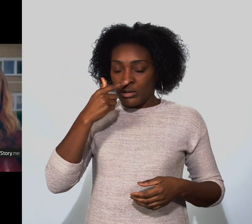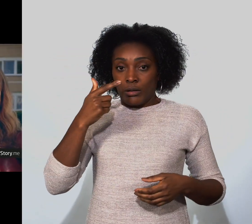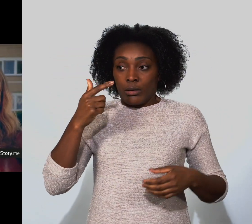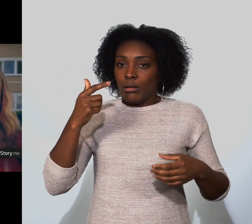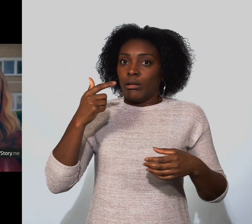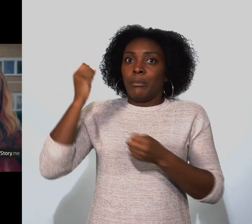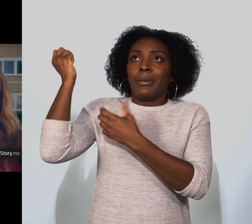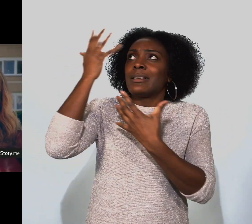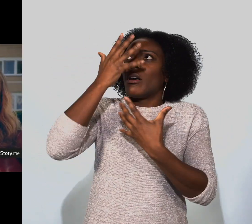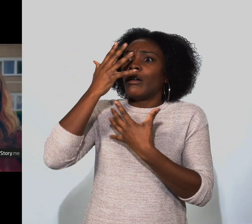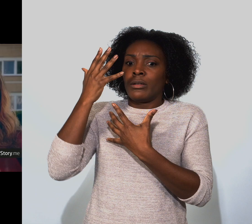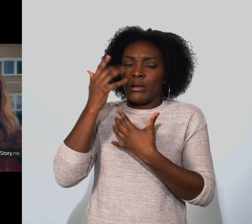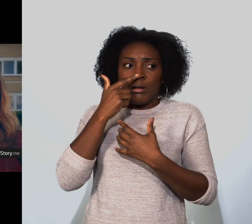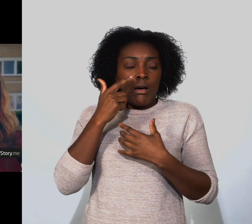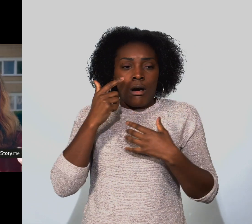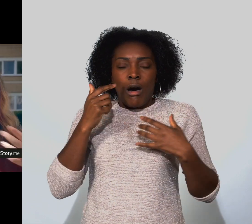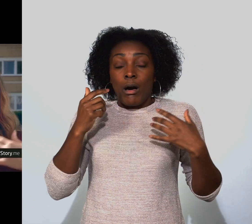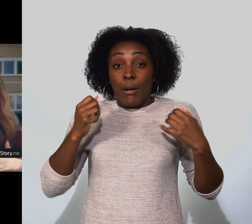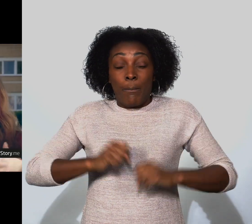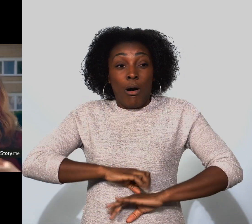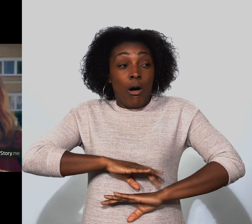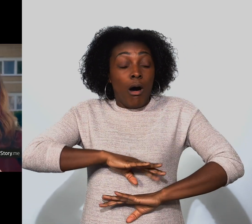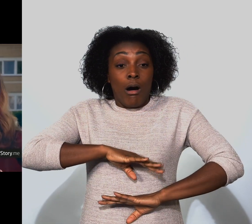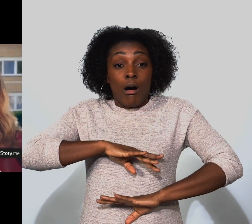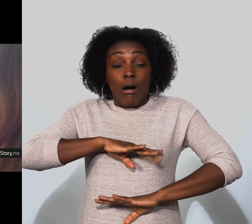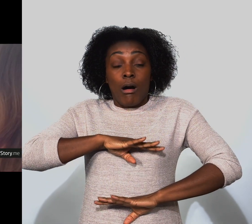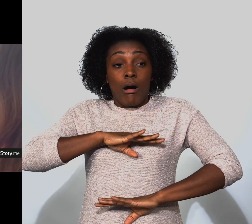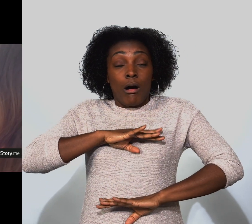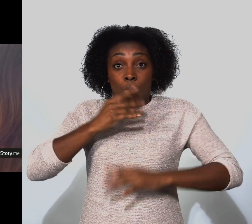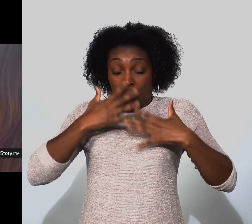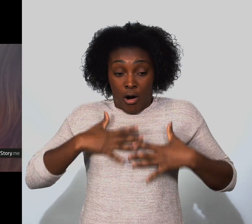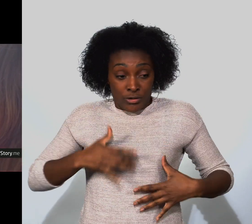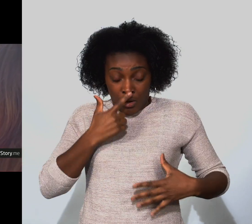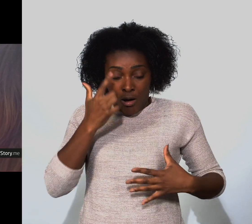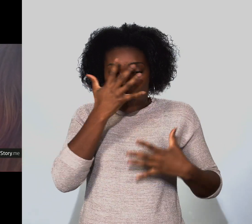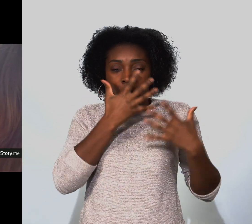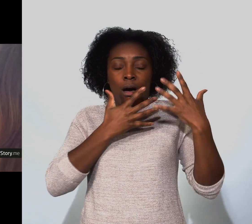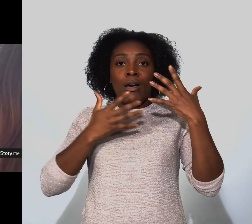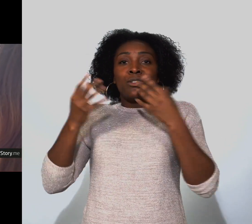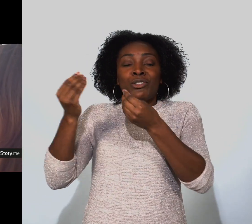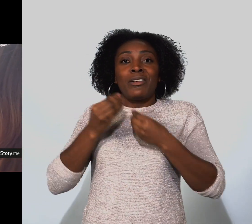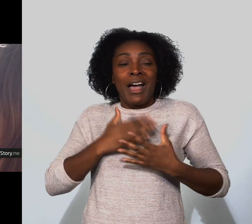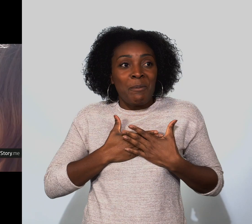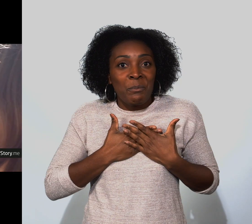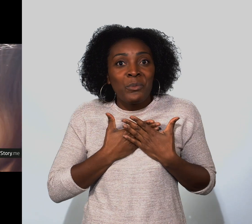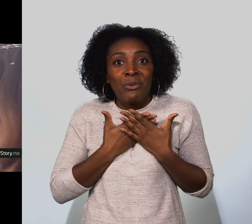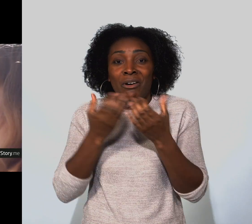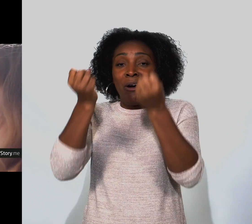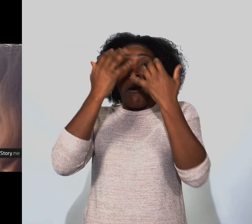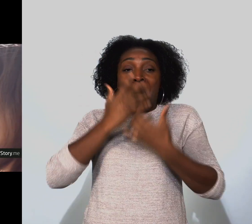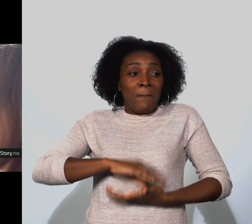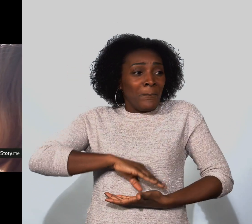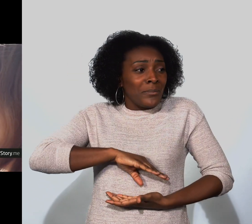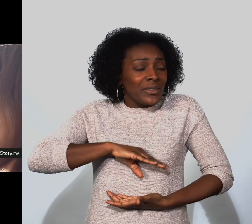ressenti sa présence, qui m'a vraiment envahie dans tout mon corps. J'ai senti vraiment sa paix, son amour me